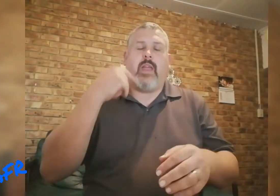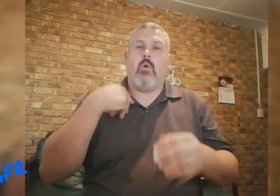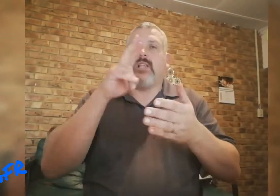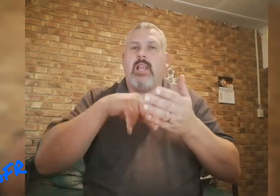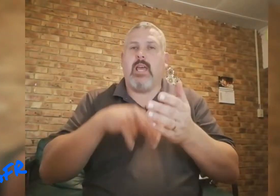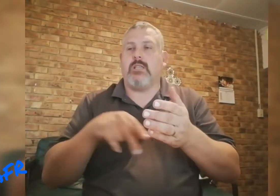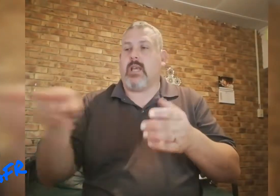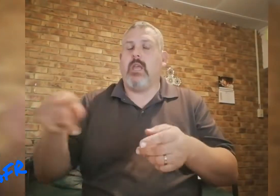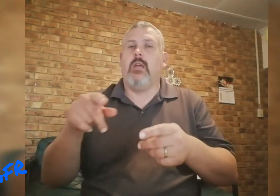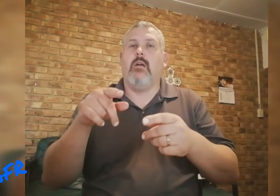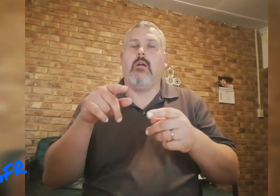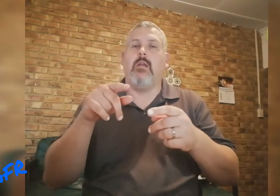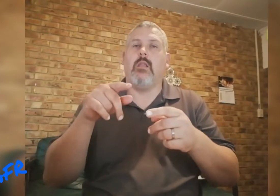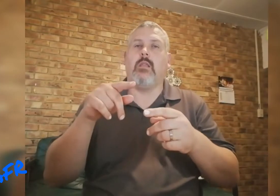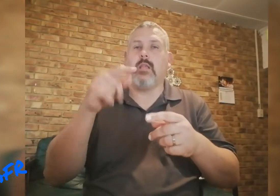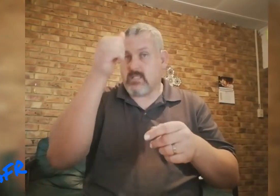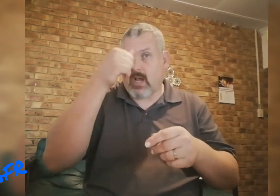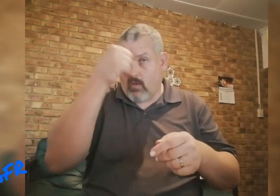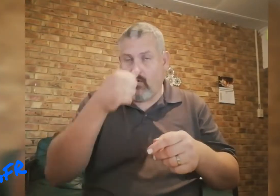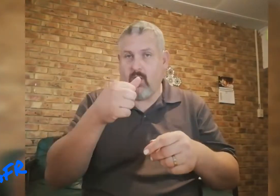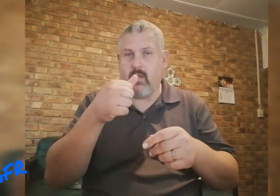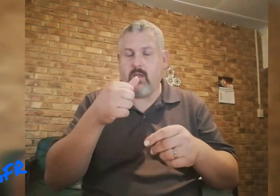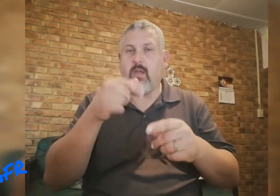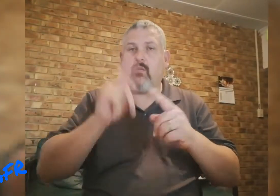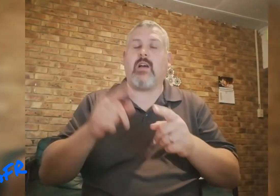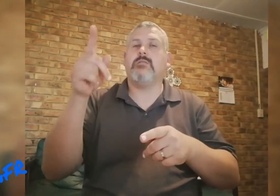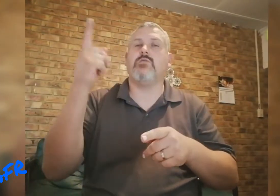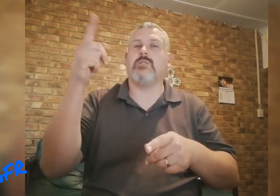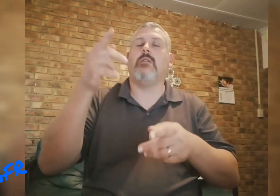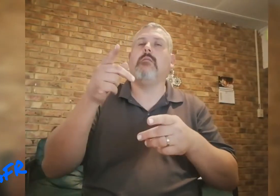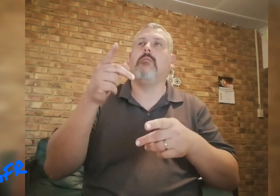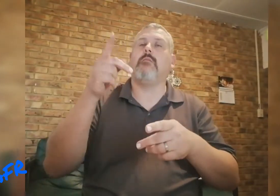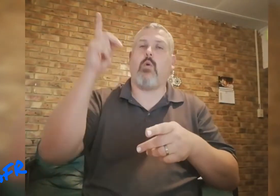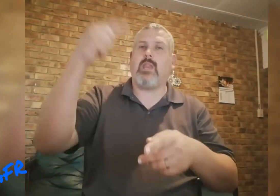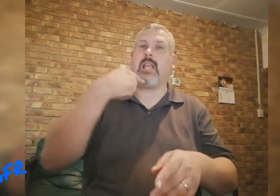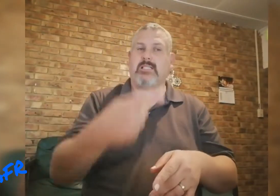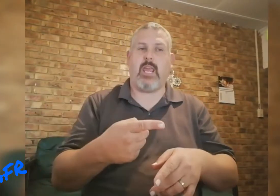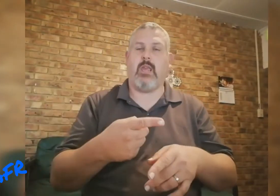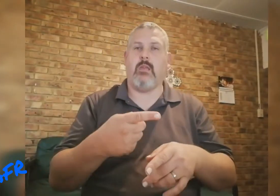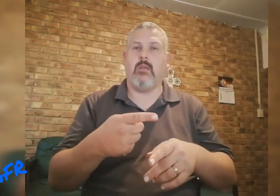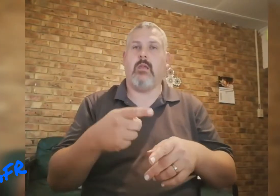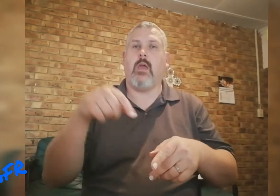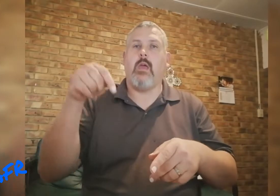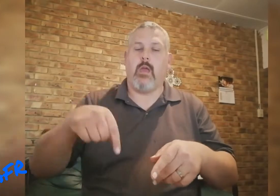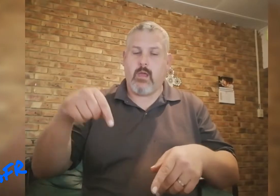En ons lees dat die salf was soos God het gesê